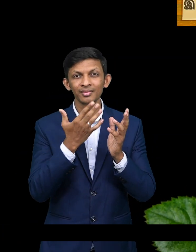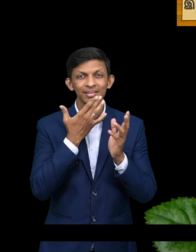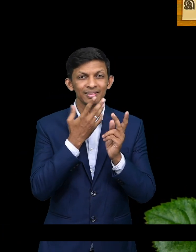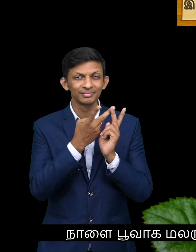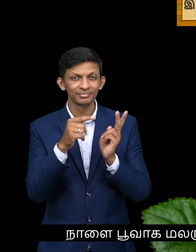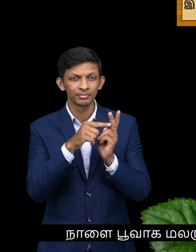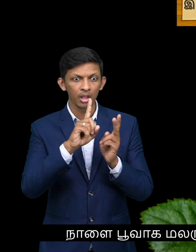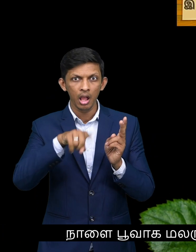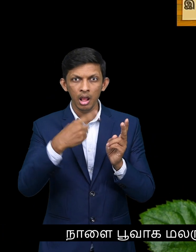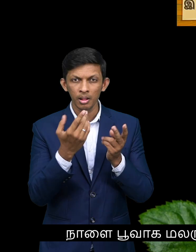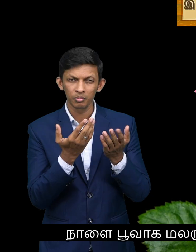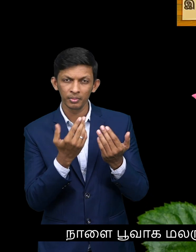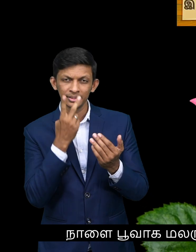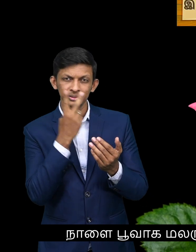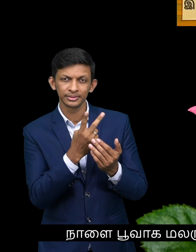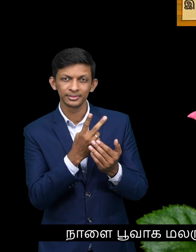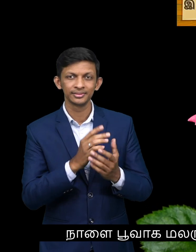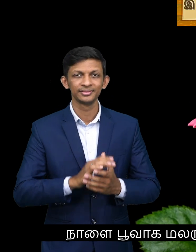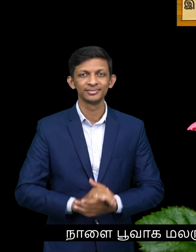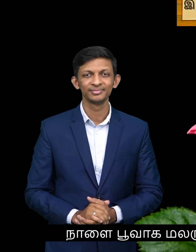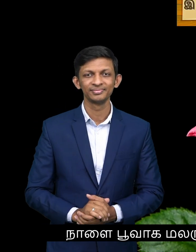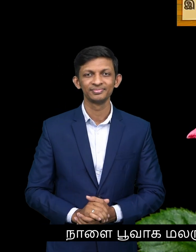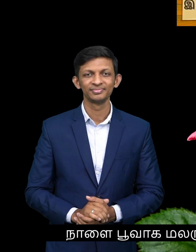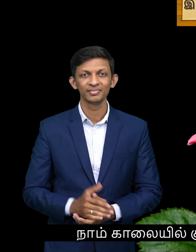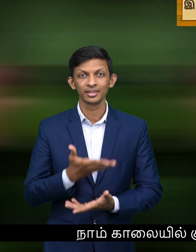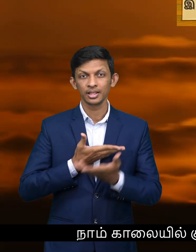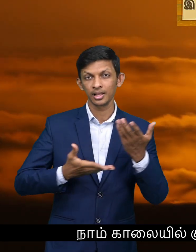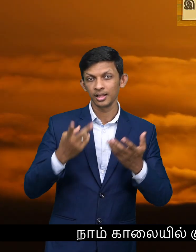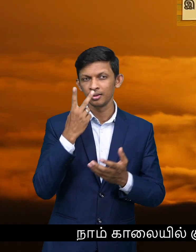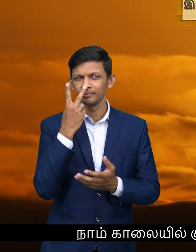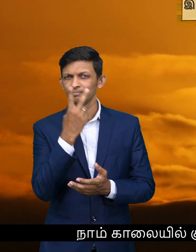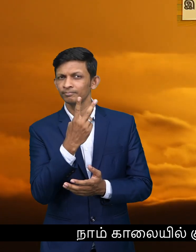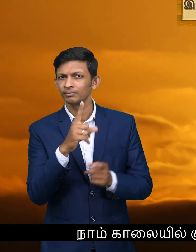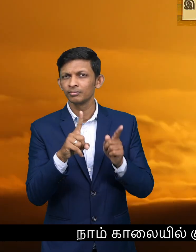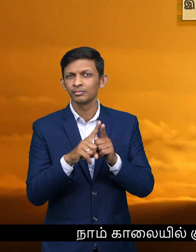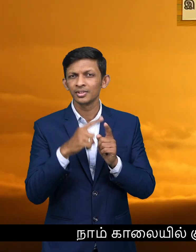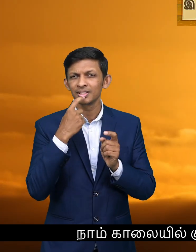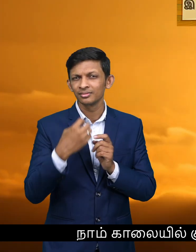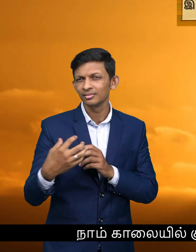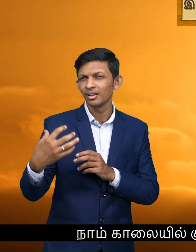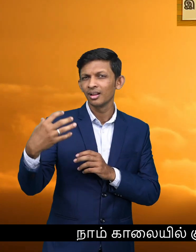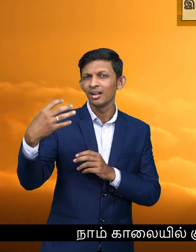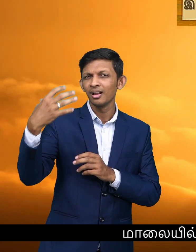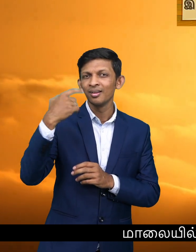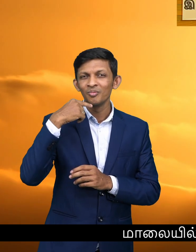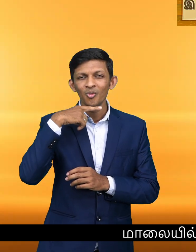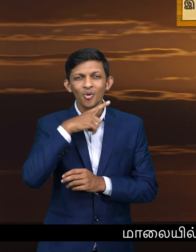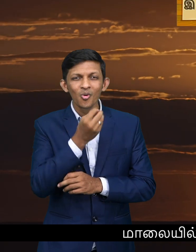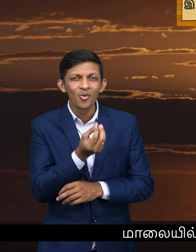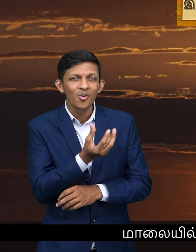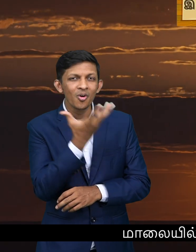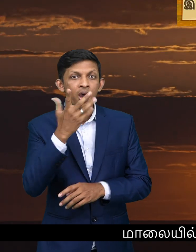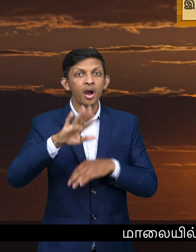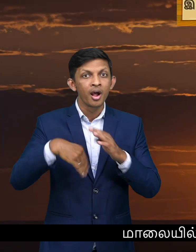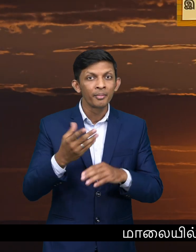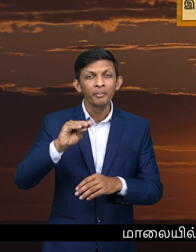ரோஜா மொட்டு நாளை பூவாக மலரும் என்பதை நினைத்து பாருங்கள். நாம் காலையில் சூரியனை பார்க்கிறோம், ஆனால் மாலையில்